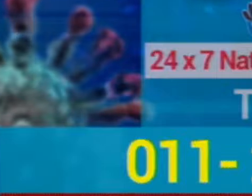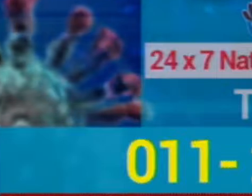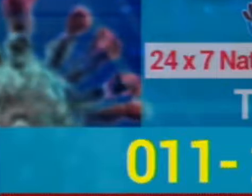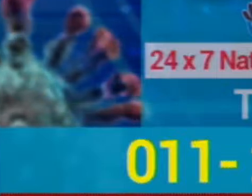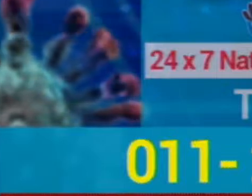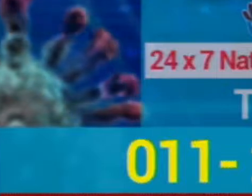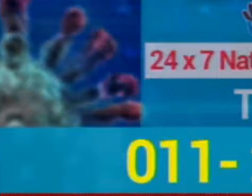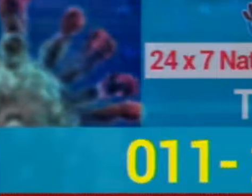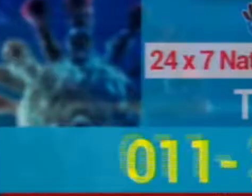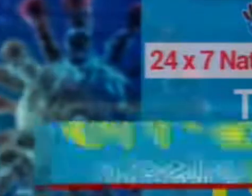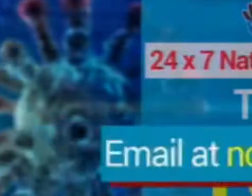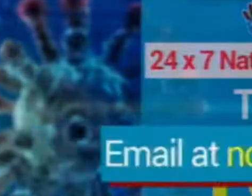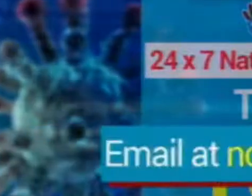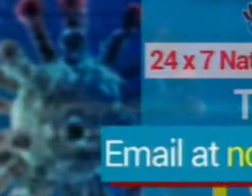23978046। ईमेल करें